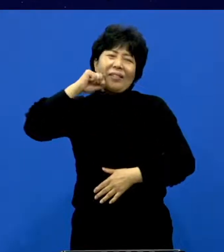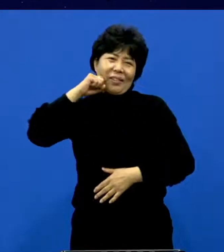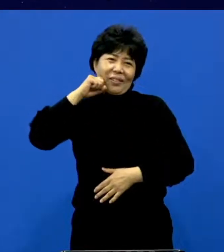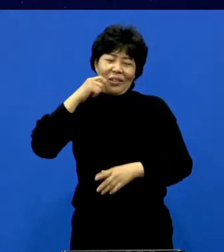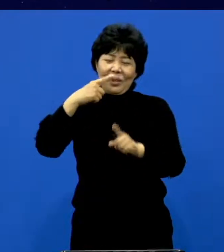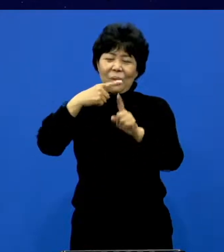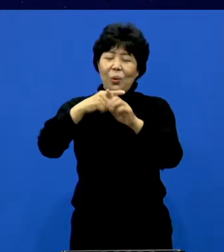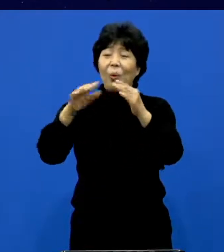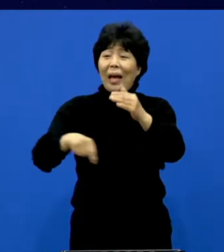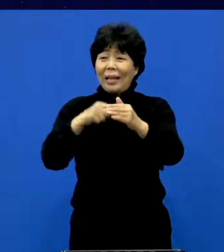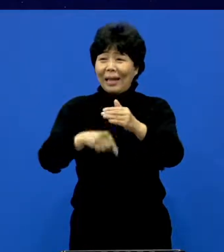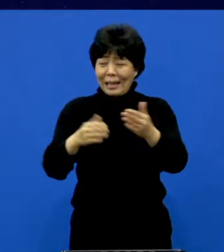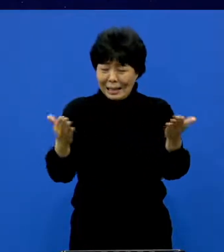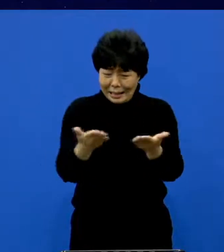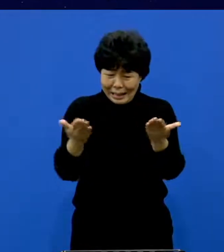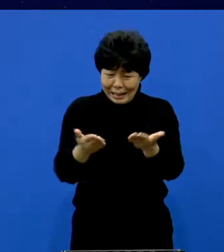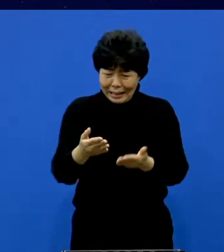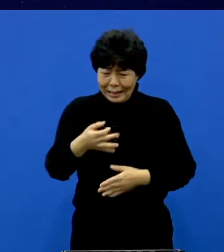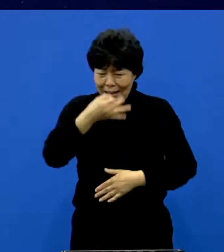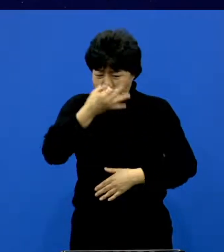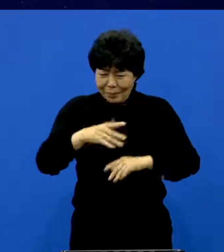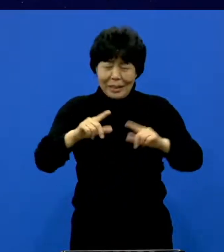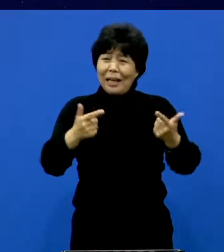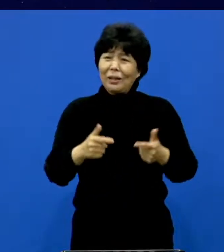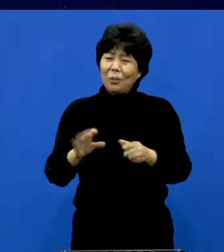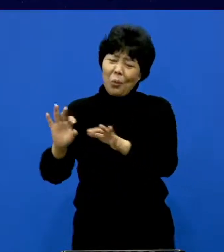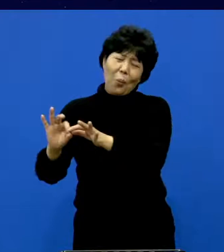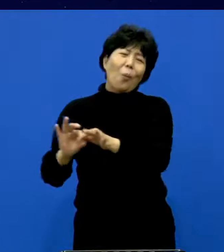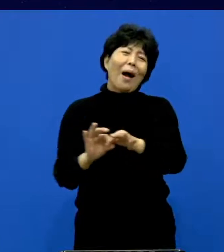않아요. 사역이 어려운 게 아니고 관계가 어려워요.